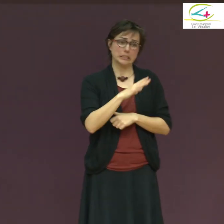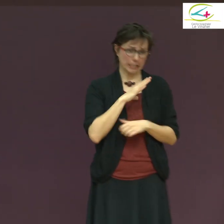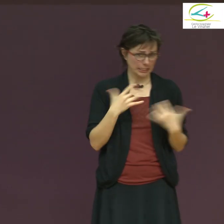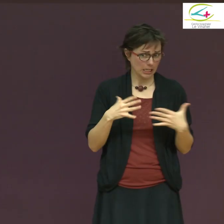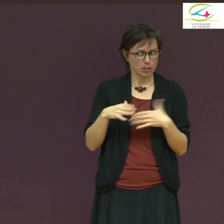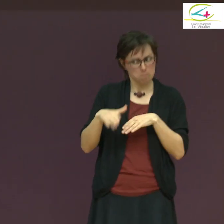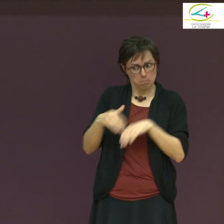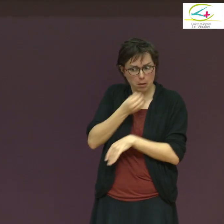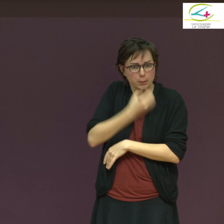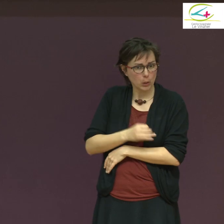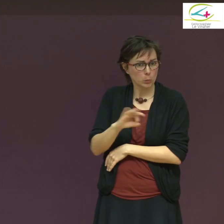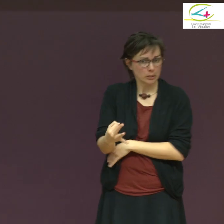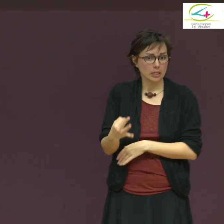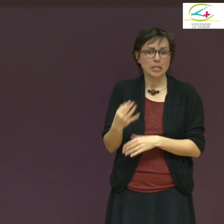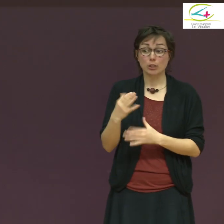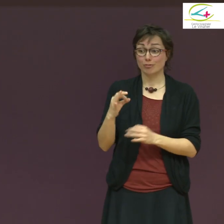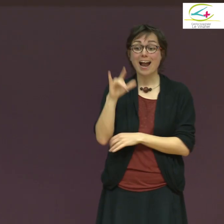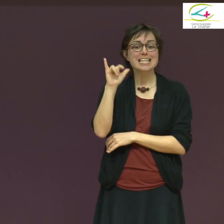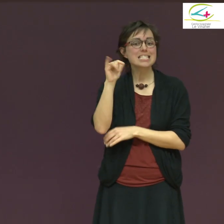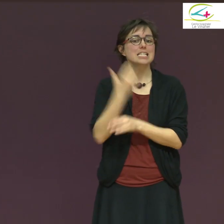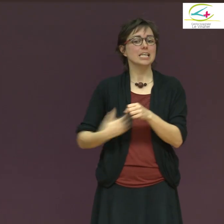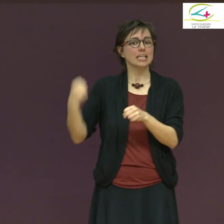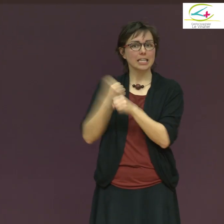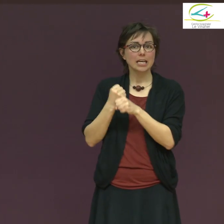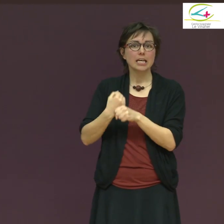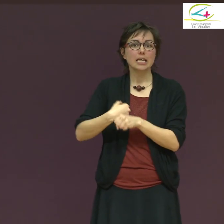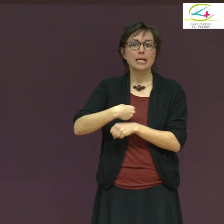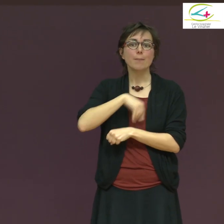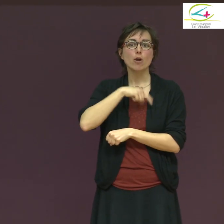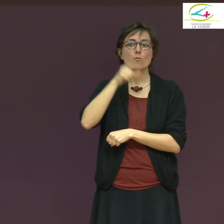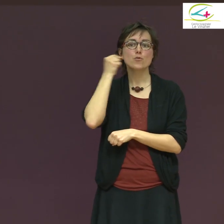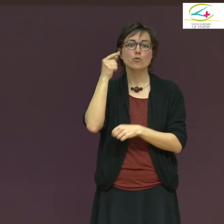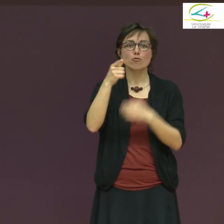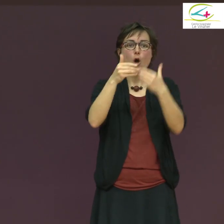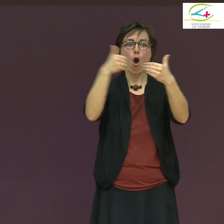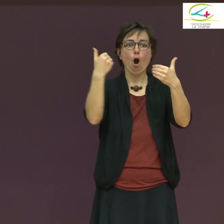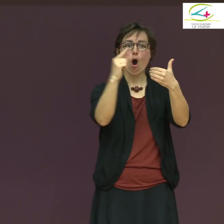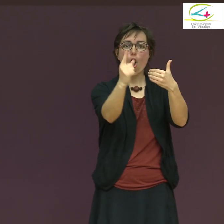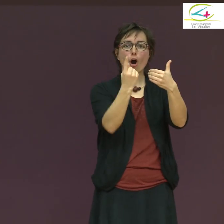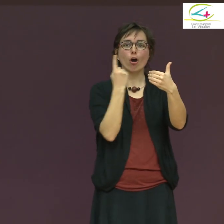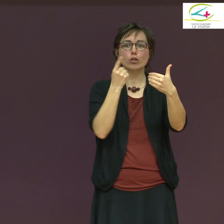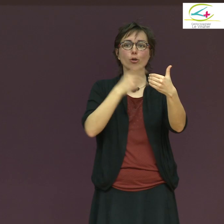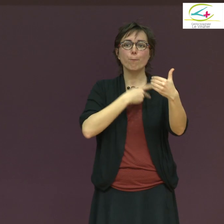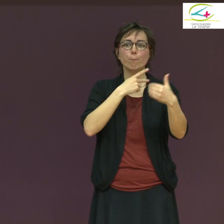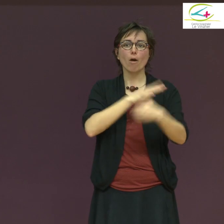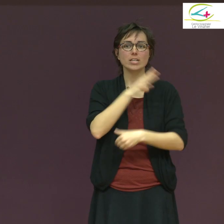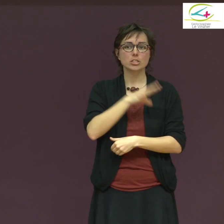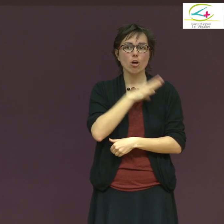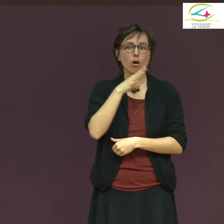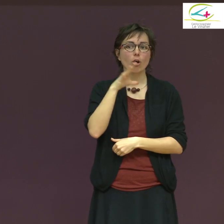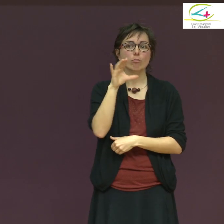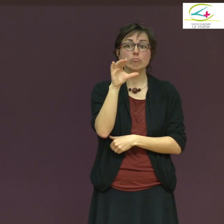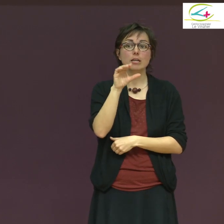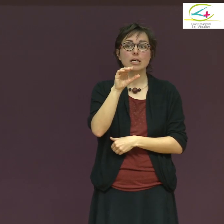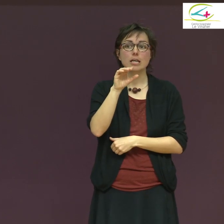Ce dispositif, il est né à Lille par le monsieur qui vient juste de rentrer dans la pièce, qui est le professeur Véla. Il